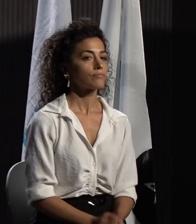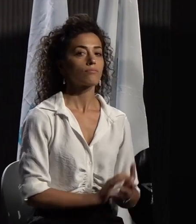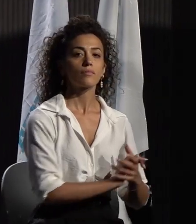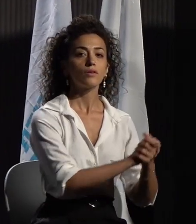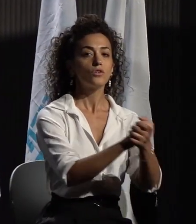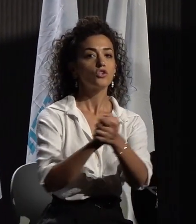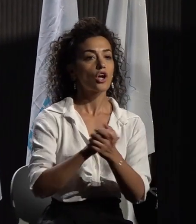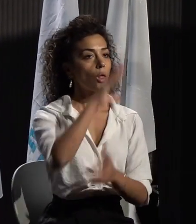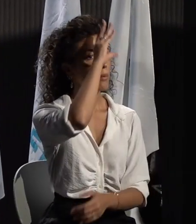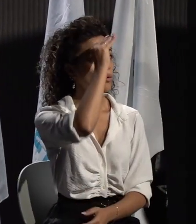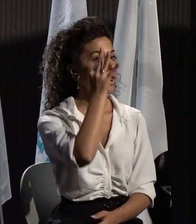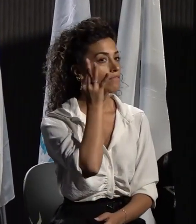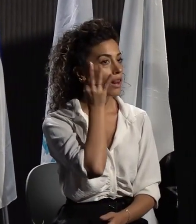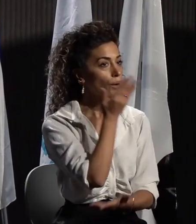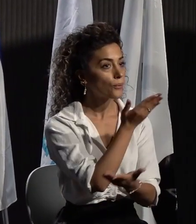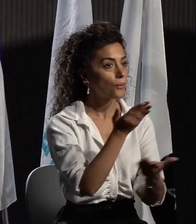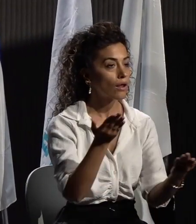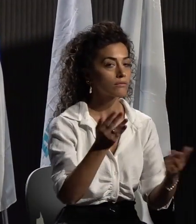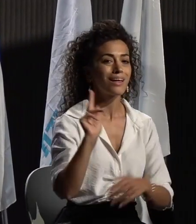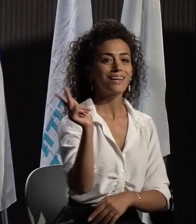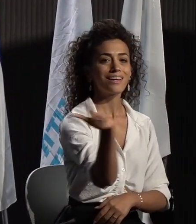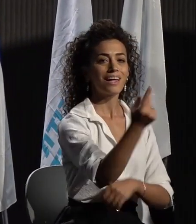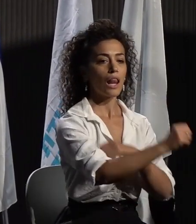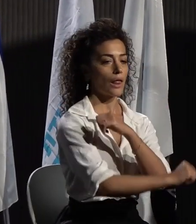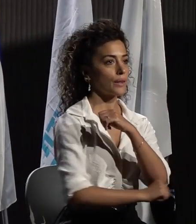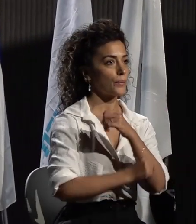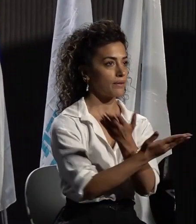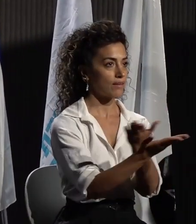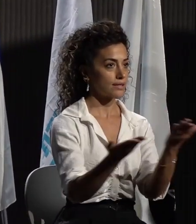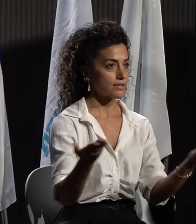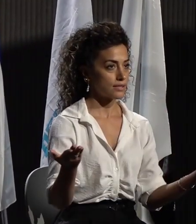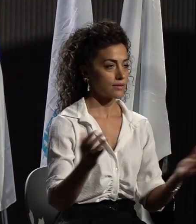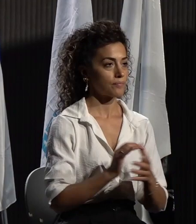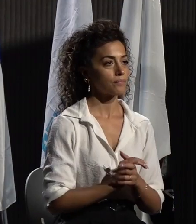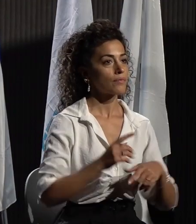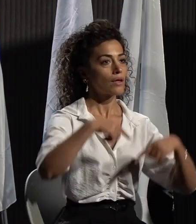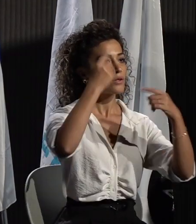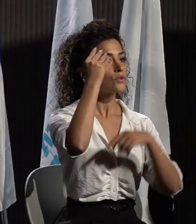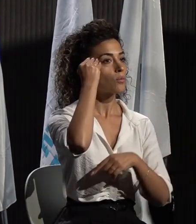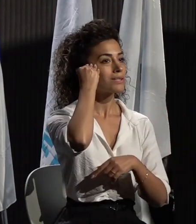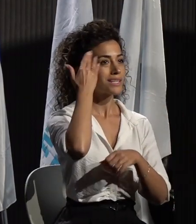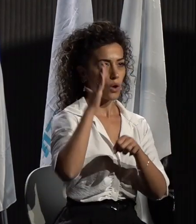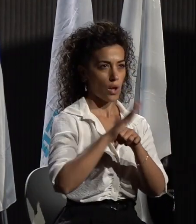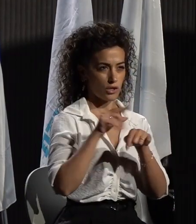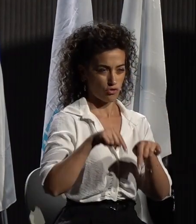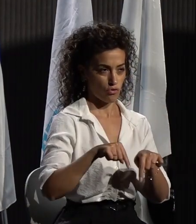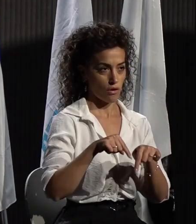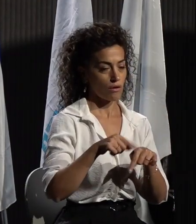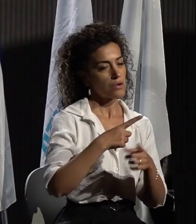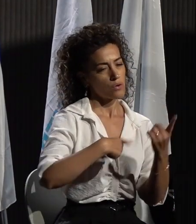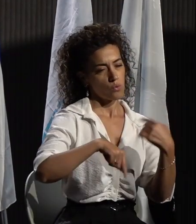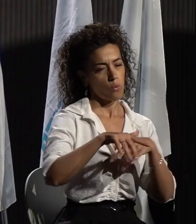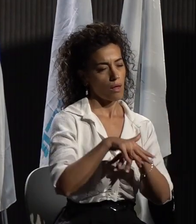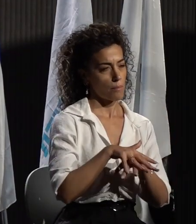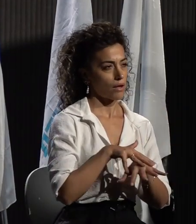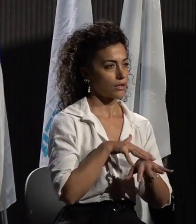שלום לכולם ולכולן, לכל קהילת האוניברסיטה. יום הזיכרון הזה לשואה, נראה שכך כולם